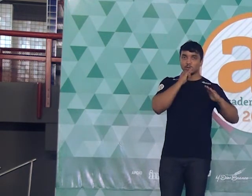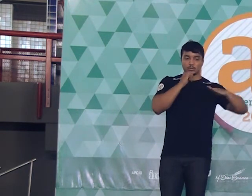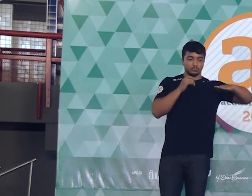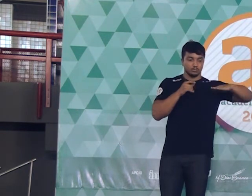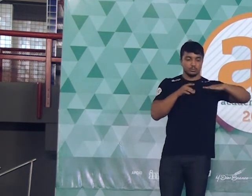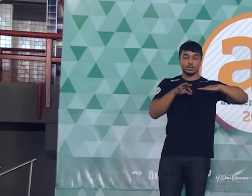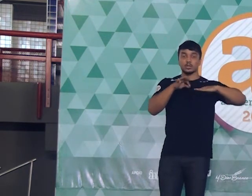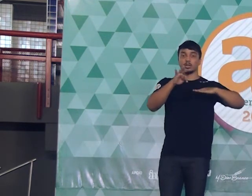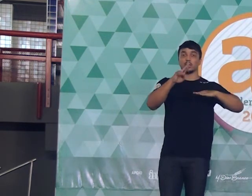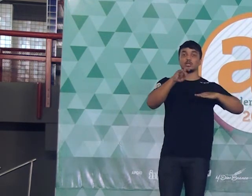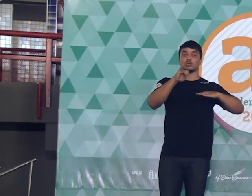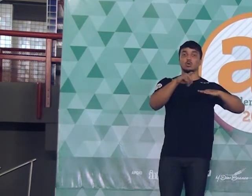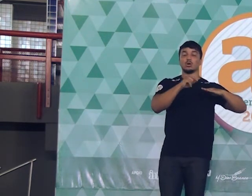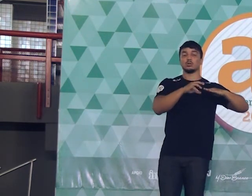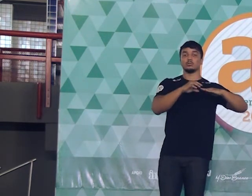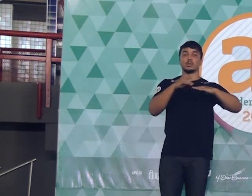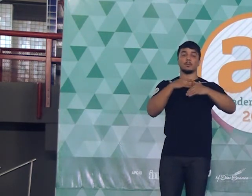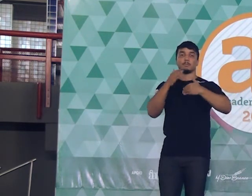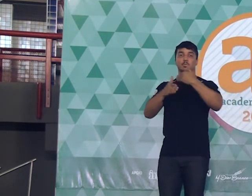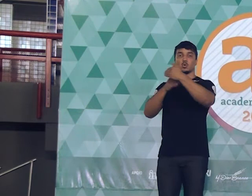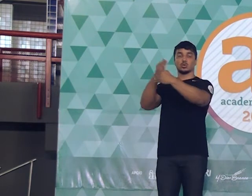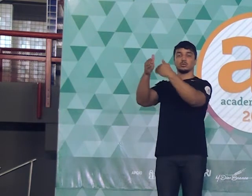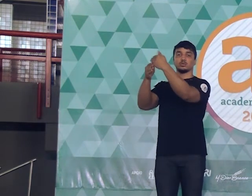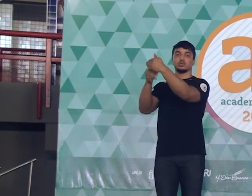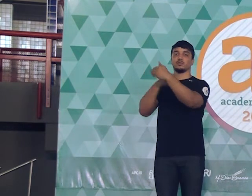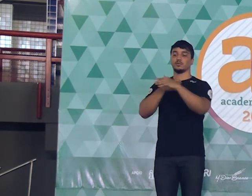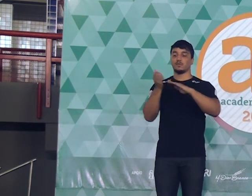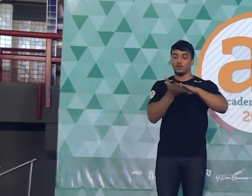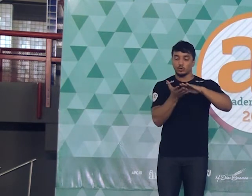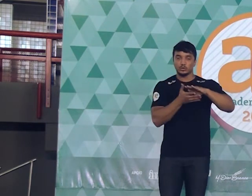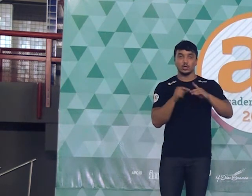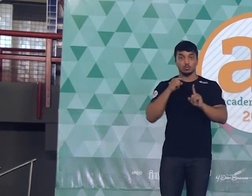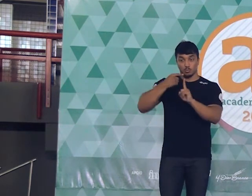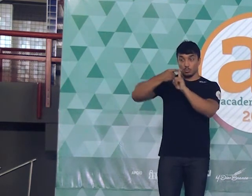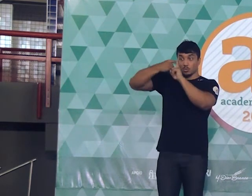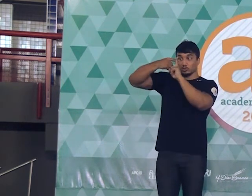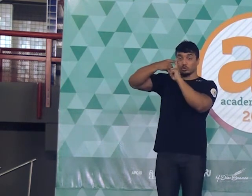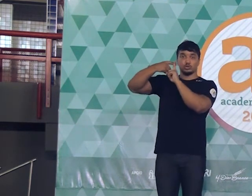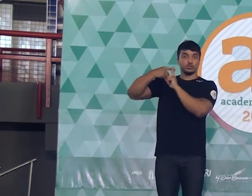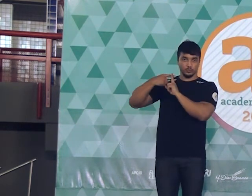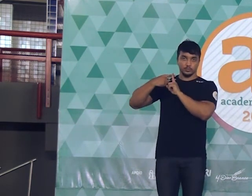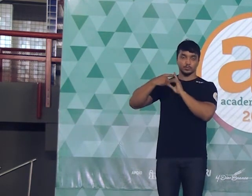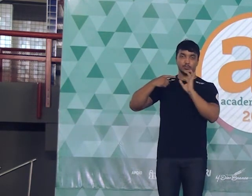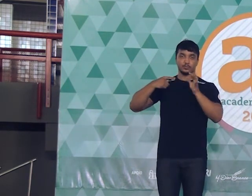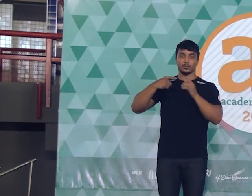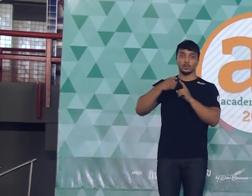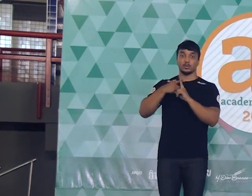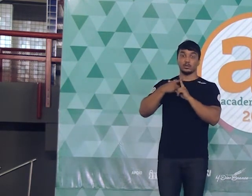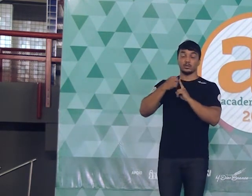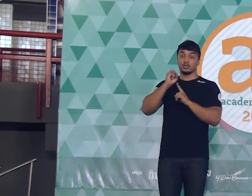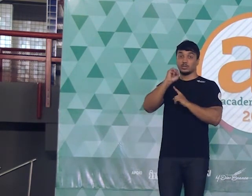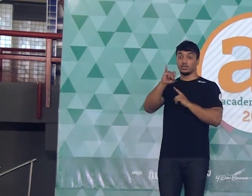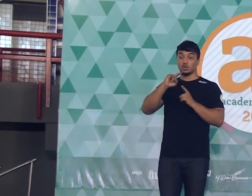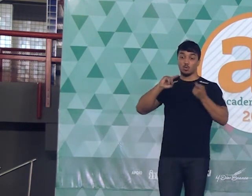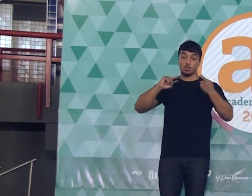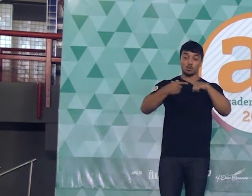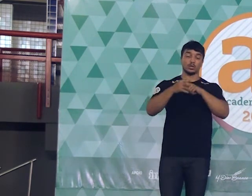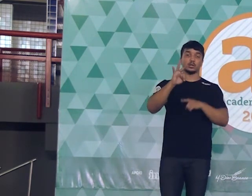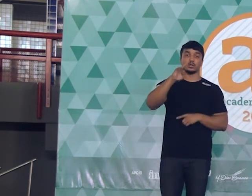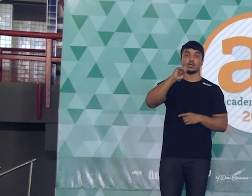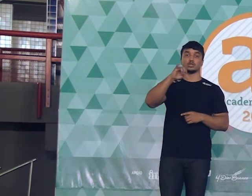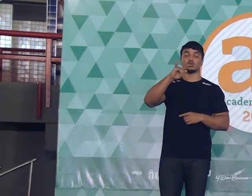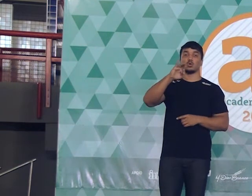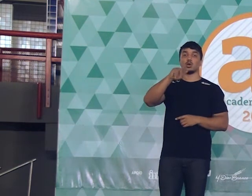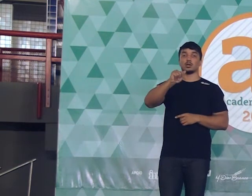vou falar que eu estou em movimento progressivo, vou colocar uma velocidade positiva. Se eu me desloco contrário a essa